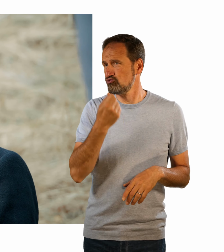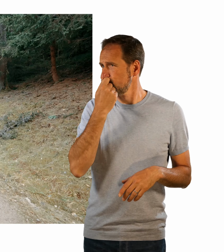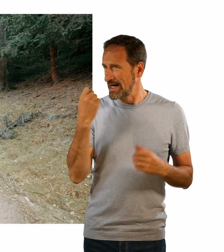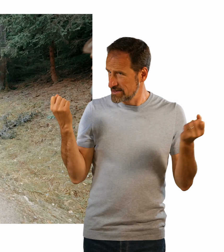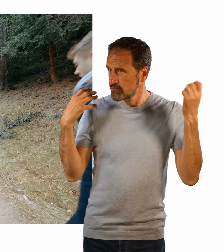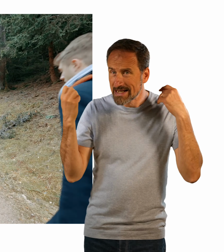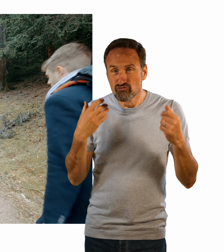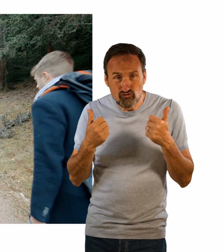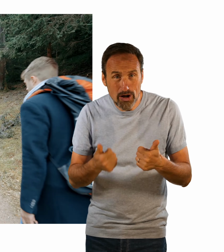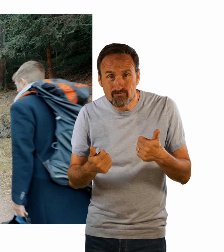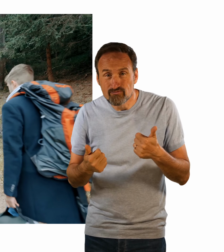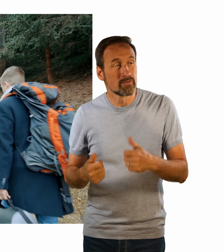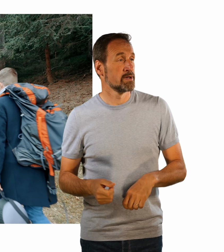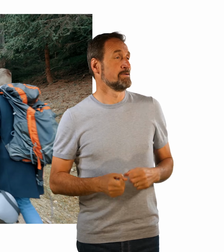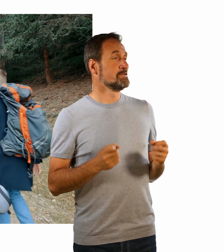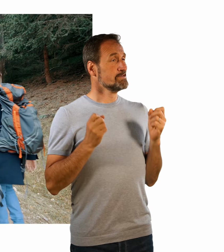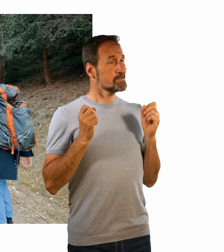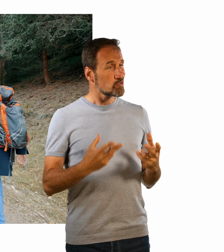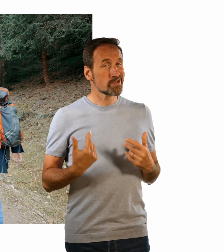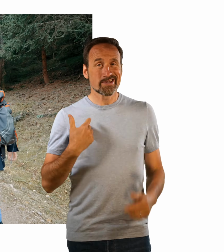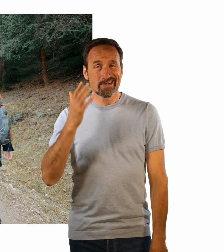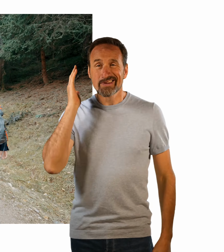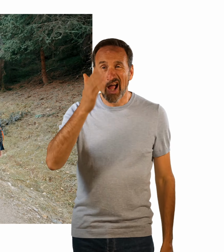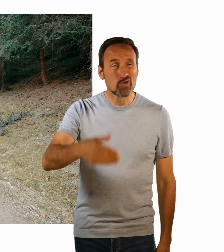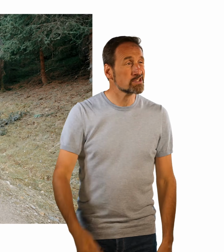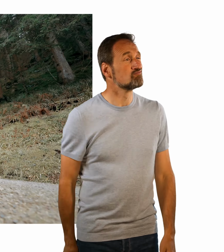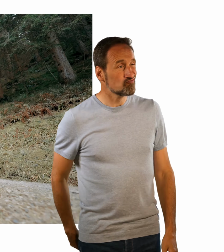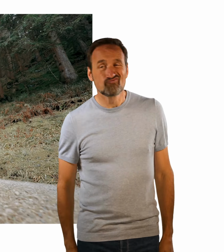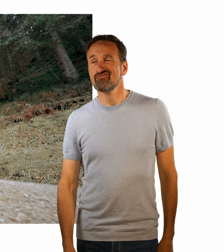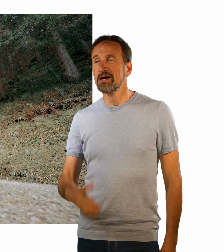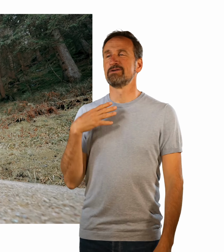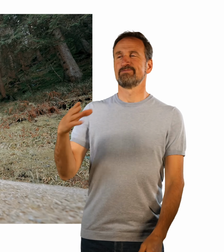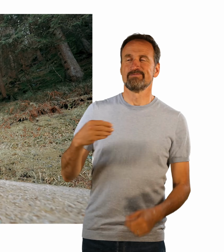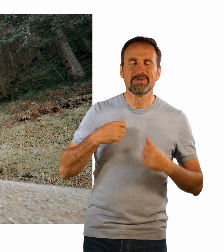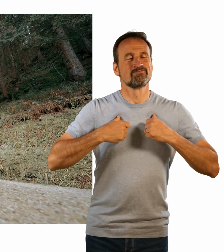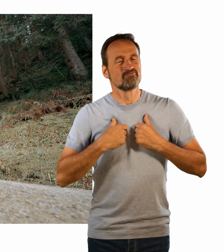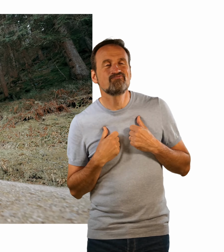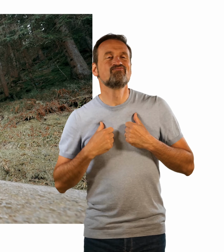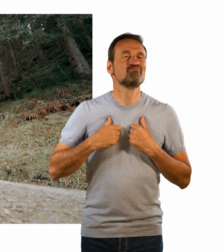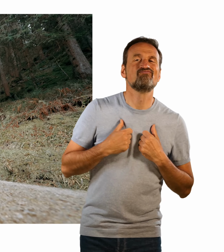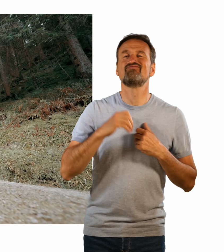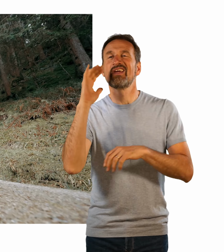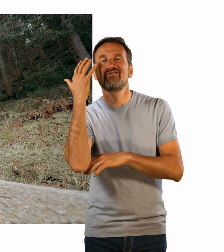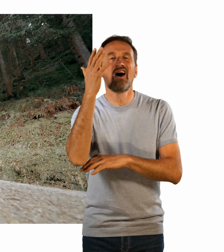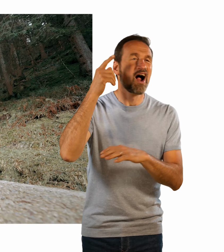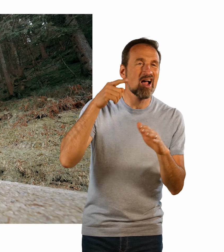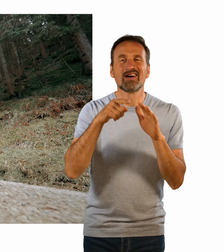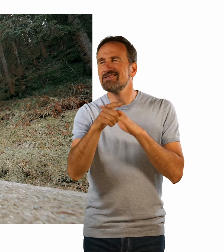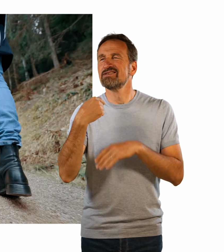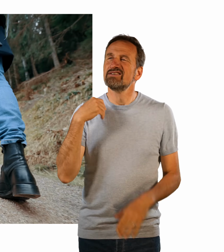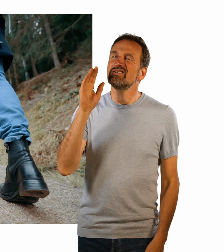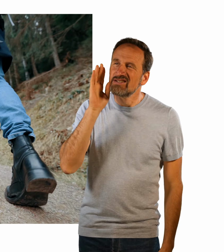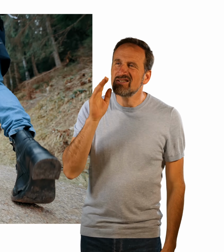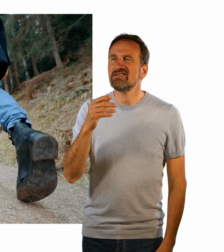mal richtig draußen sein. Ich ziehe diesen Rucksack auf. Ich laufe da mit Martin in den Wald rein. Ich höre und gucke mir das Ganze an, weil ich halt